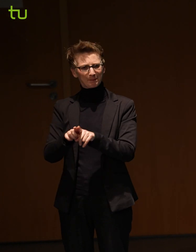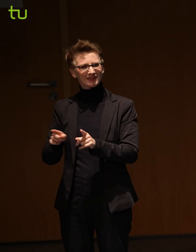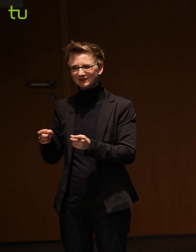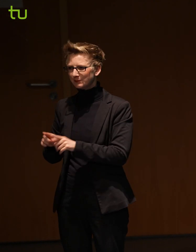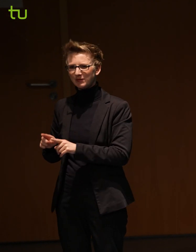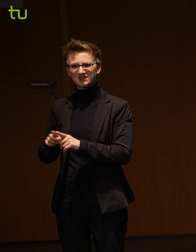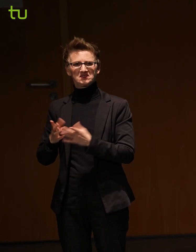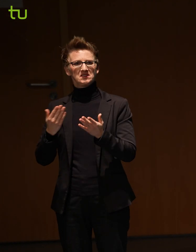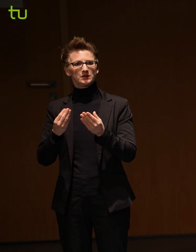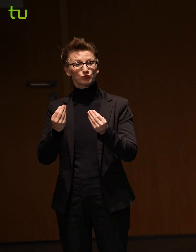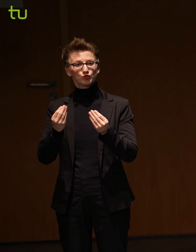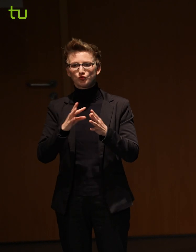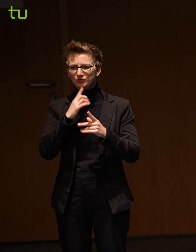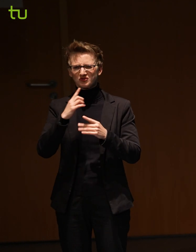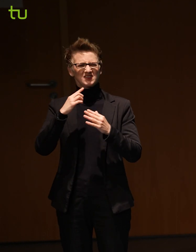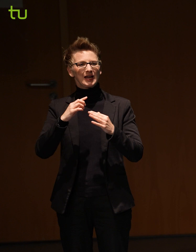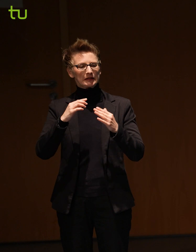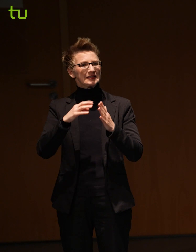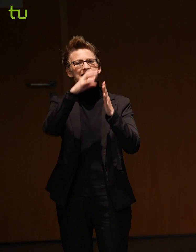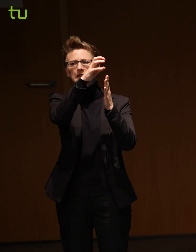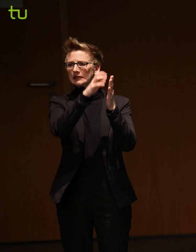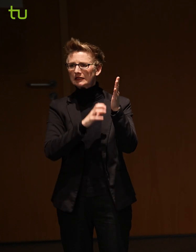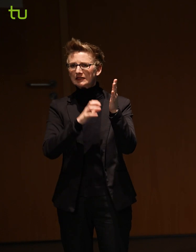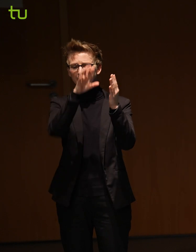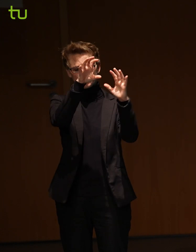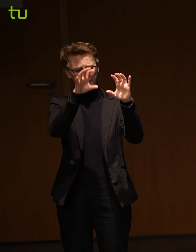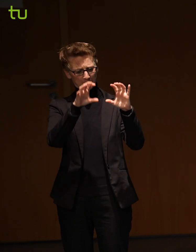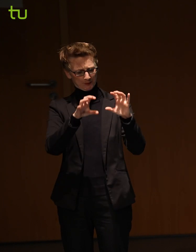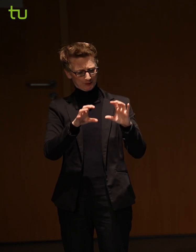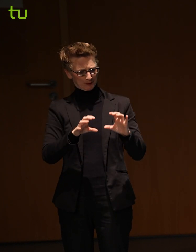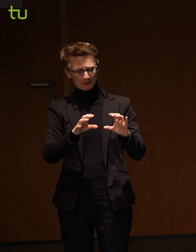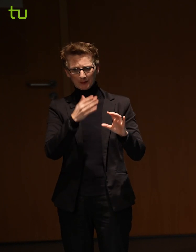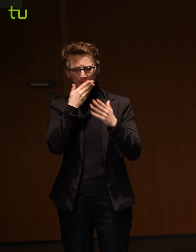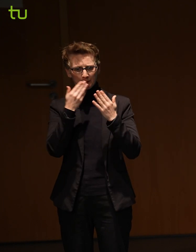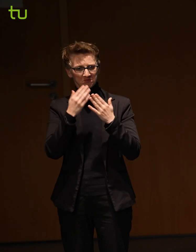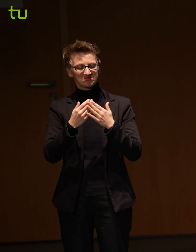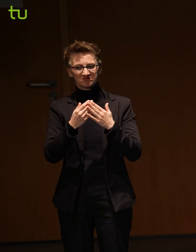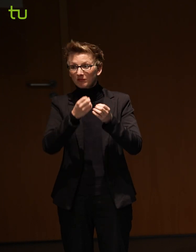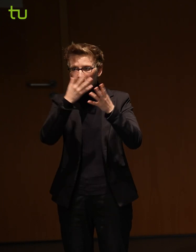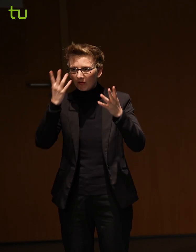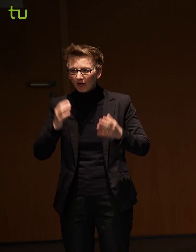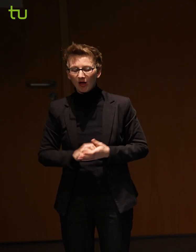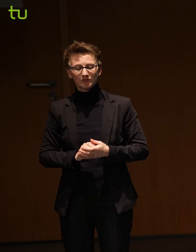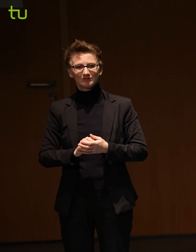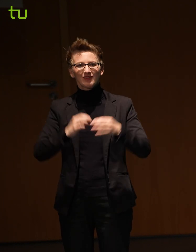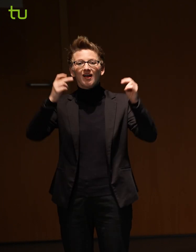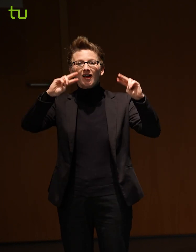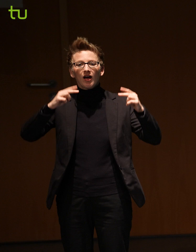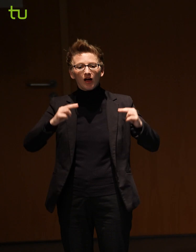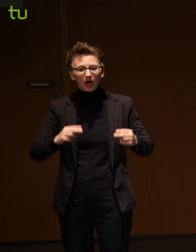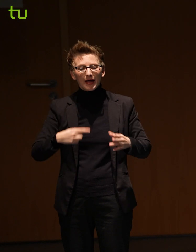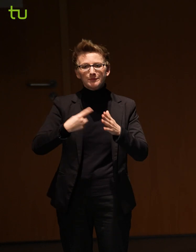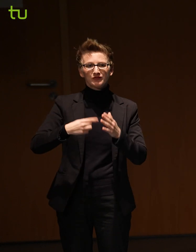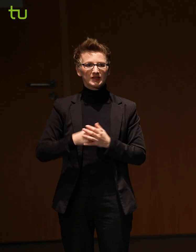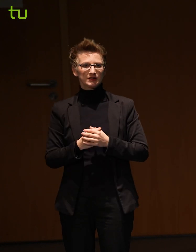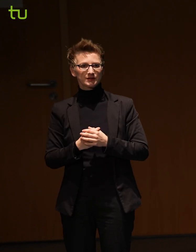Gedicht, sagen viele, wenn sie zum ersten Mal Whitman hören. Und tatsächlich, es fehlt der Reim, es gibt keinen